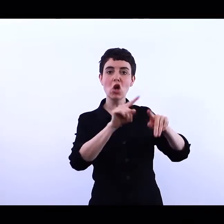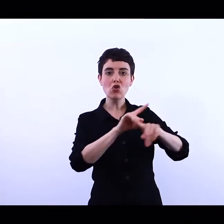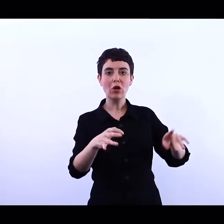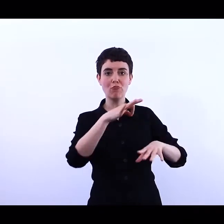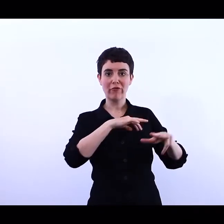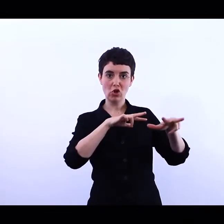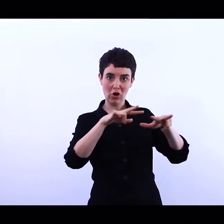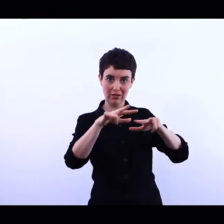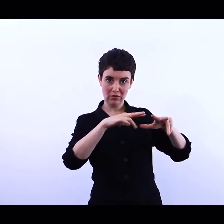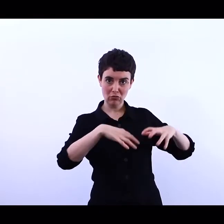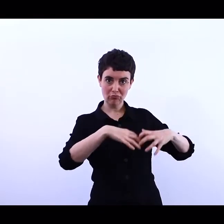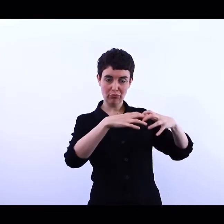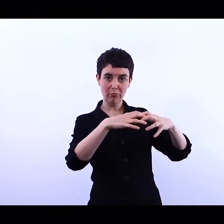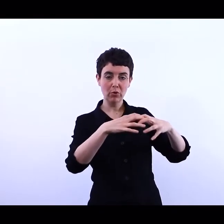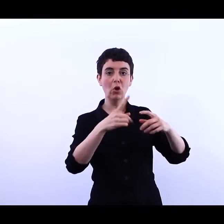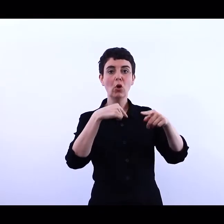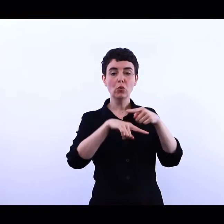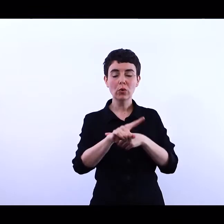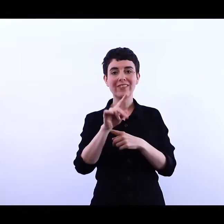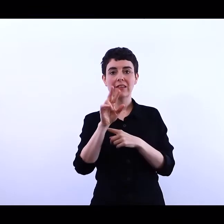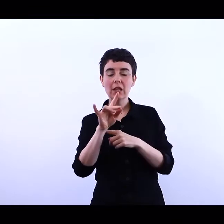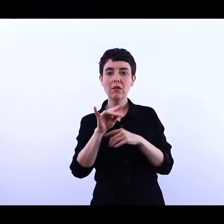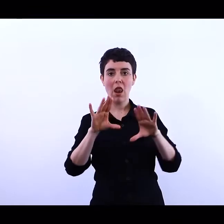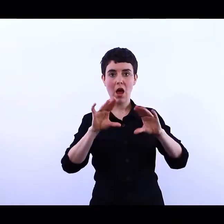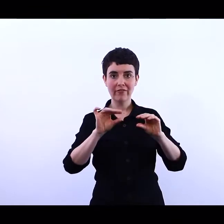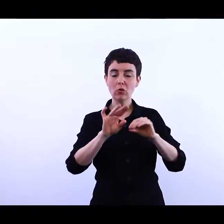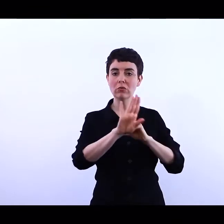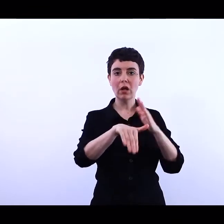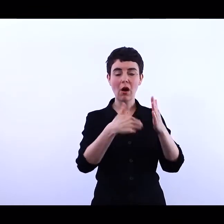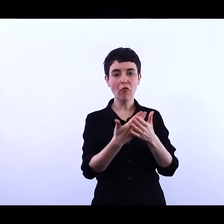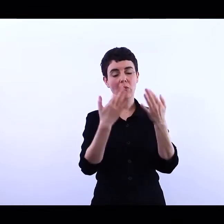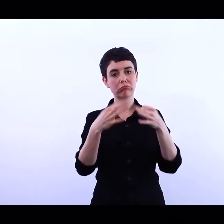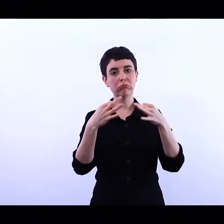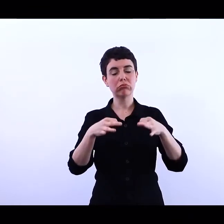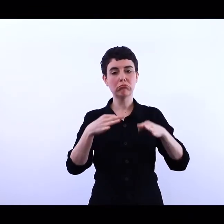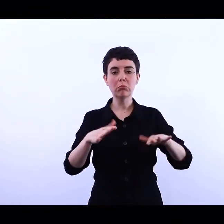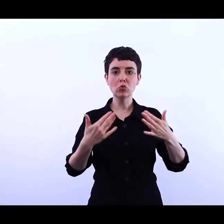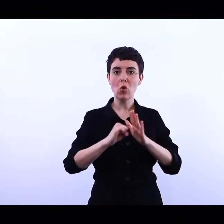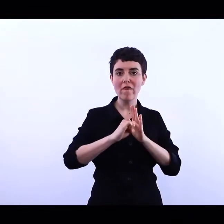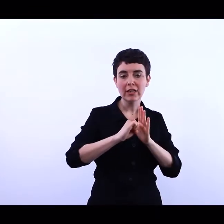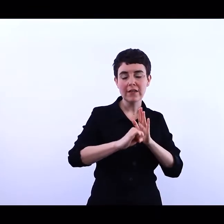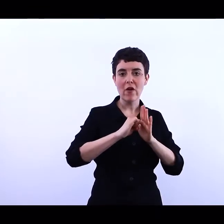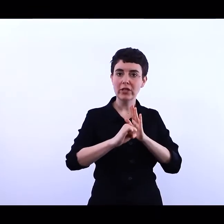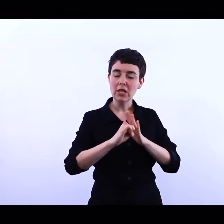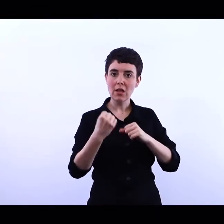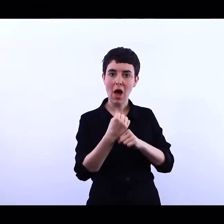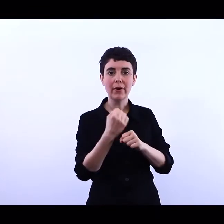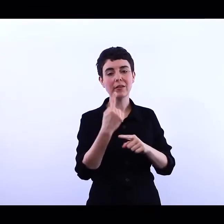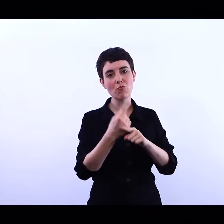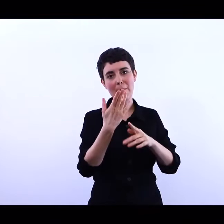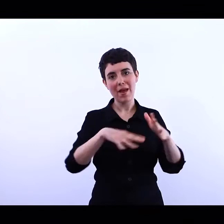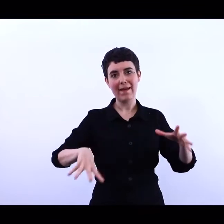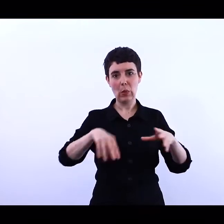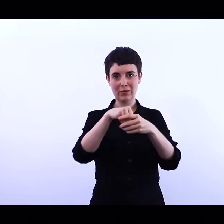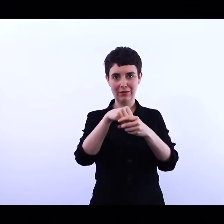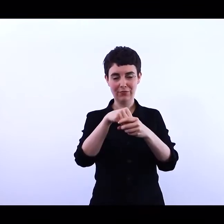Aufgaben mithilfe digitaler Anwendungen zu erfüllen, damit sie eben effektiver sind, effizienter sind und natürlich auch inklusiver sind. Und